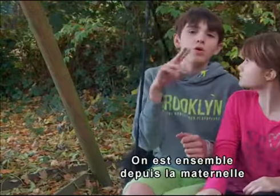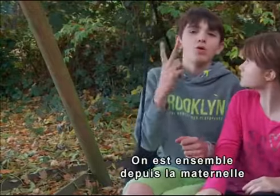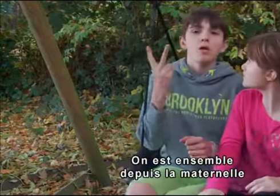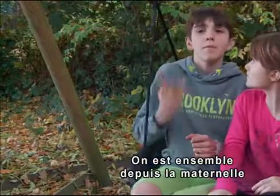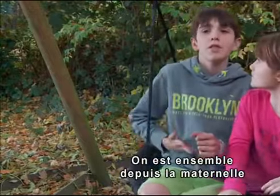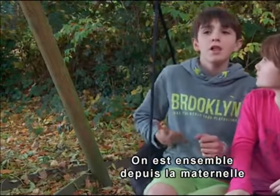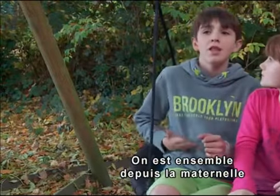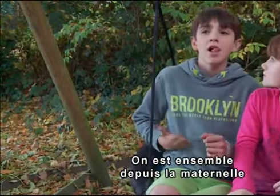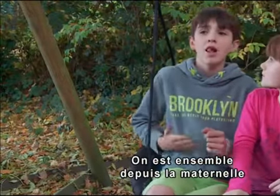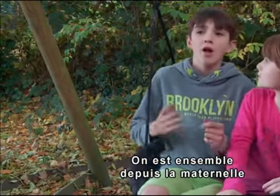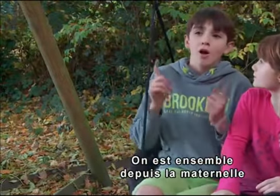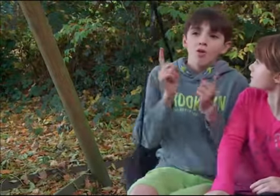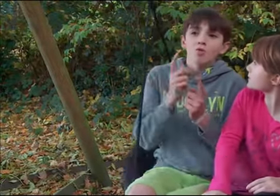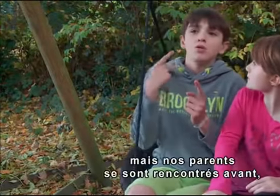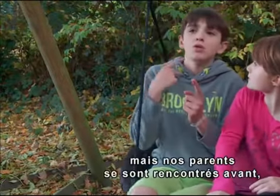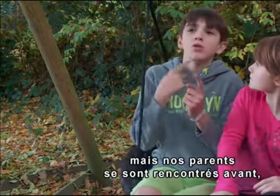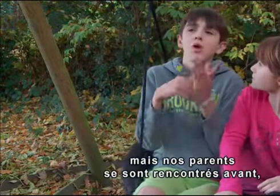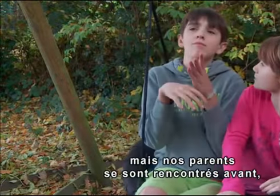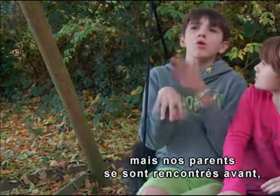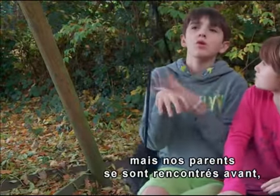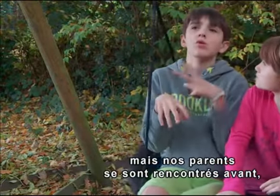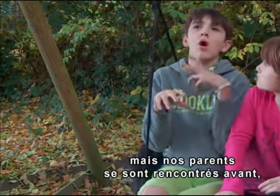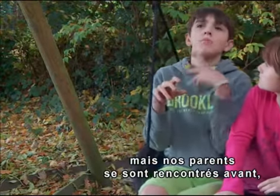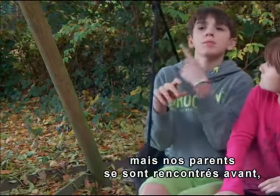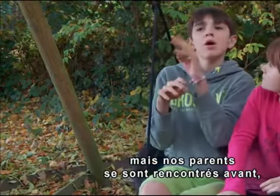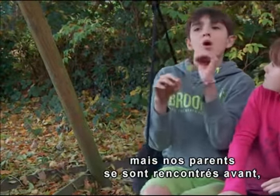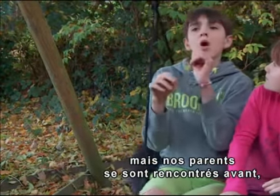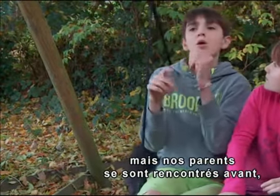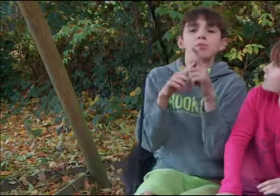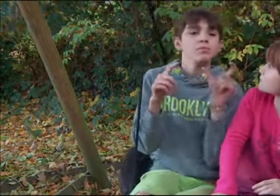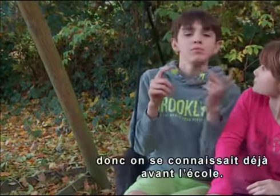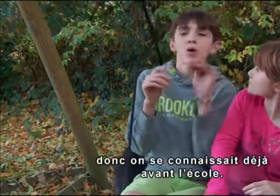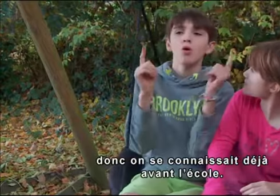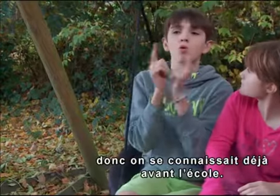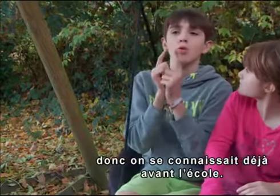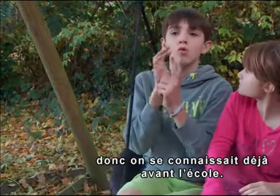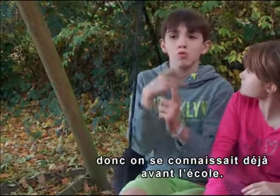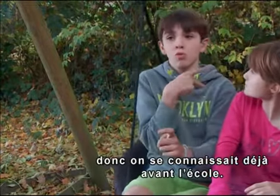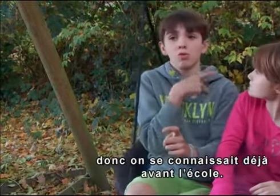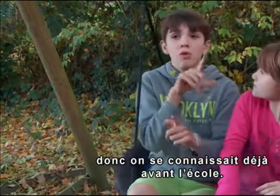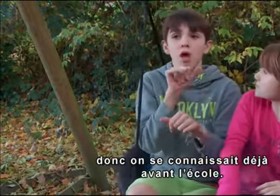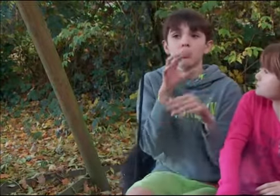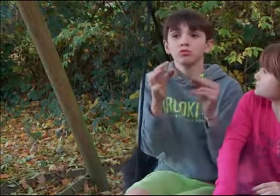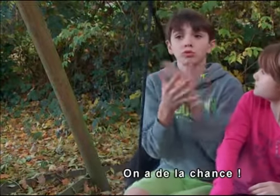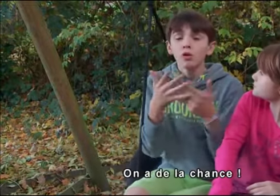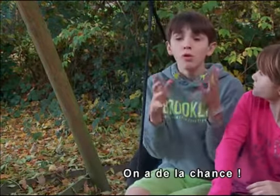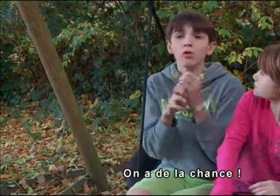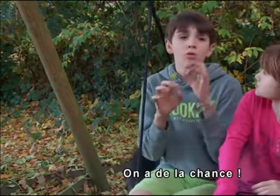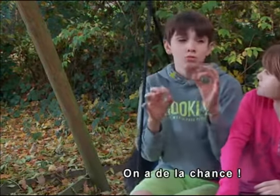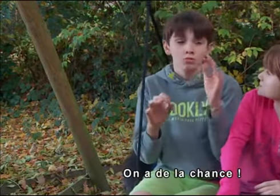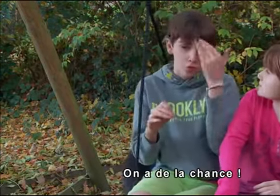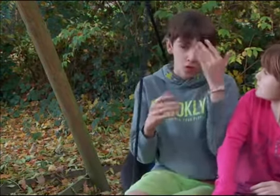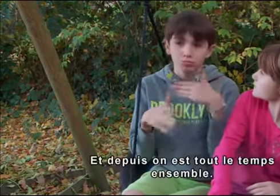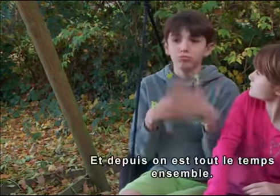On est ensemble depuis la maternelle. Mais nos parents se sont rencontrés avant. Donc on se connaissait déjà avant l'école. On a de la